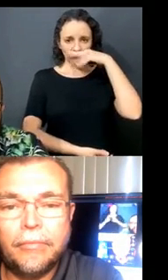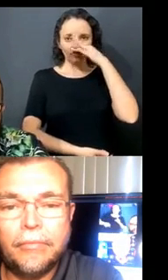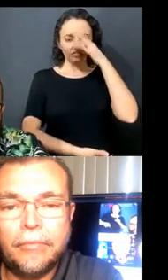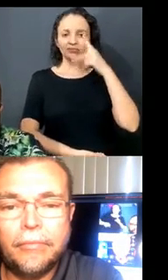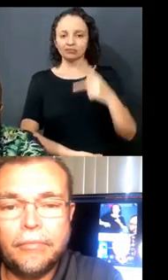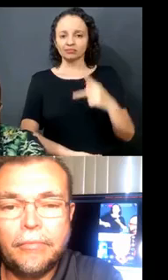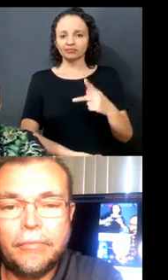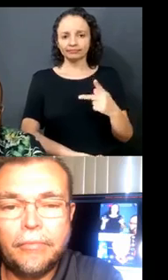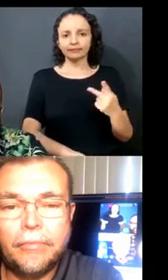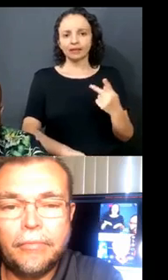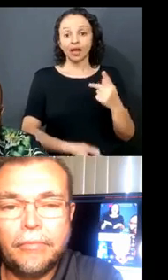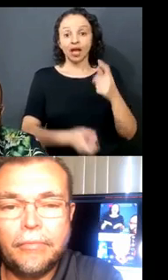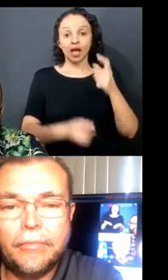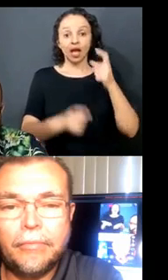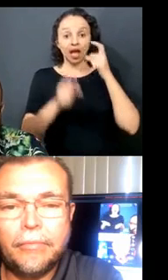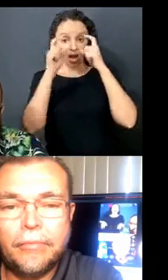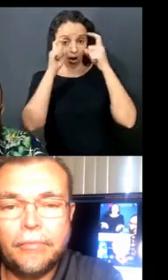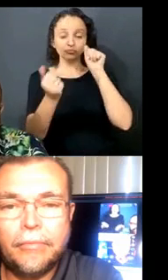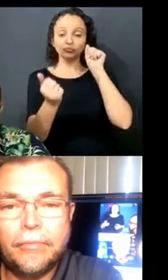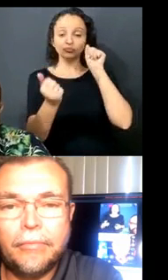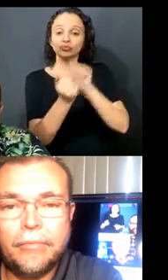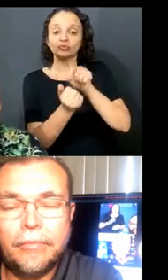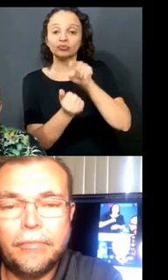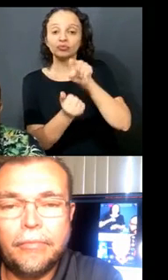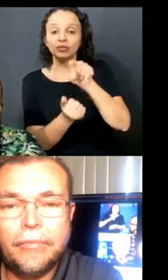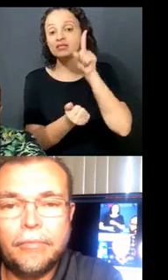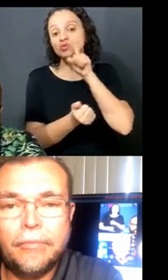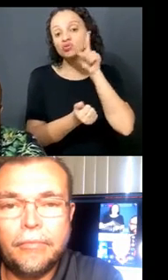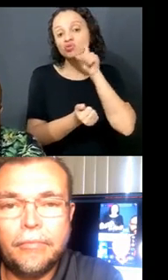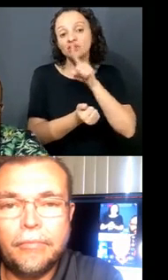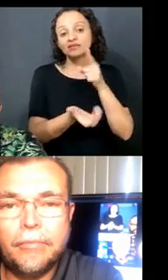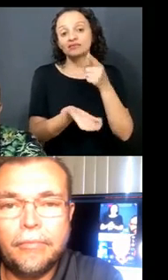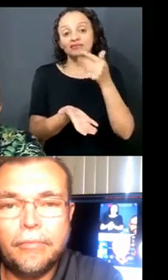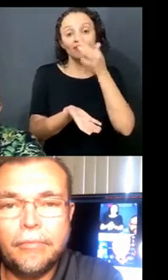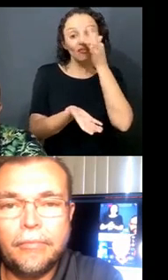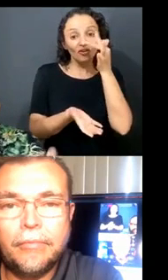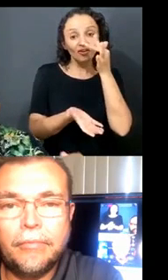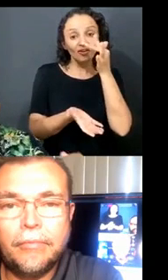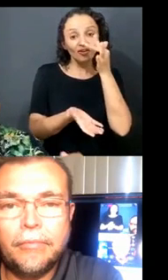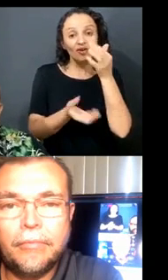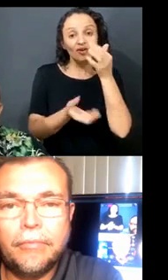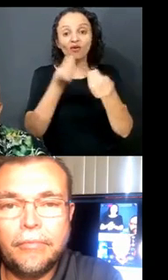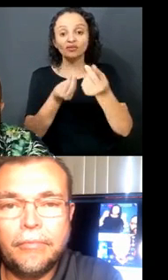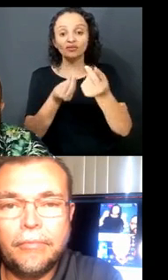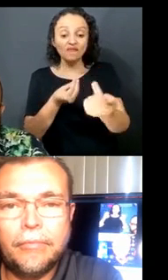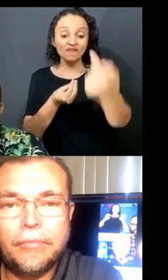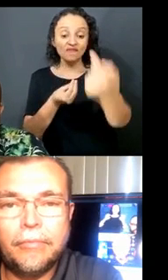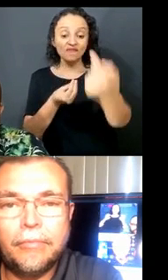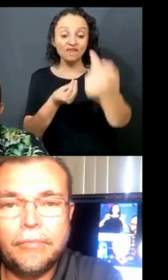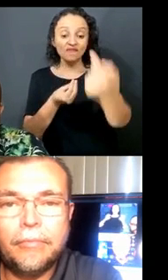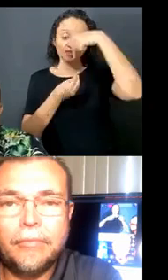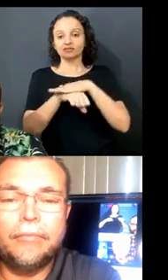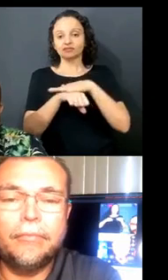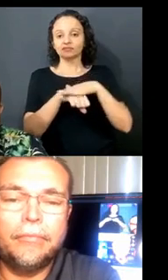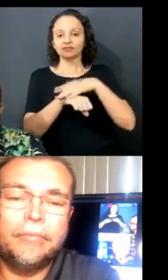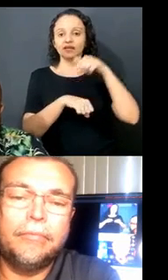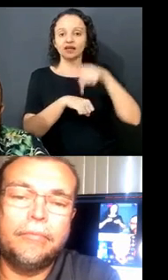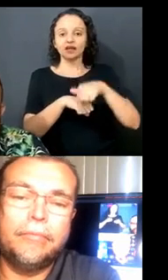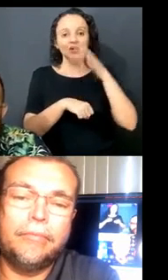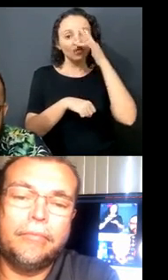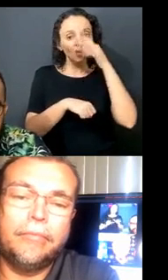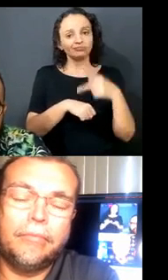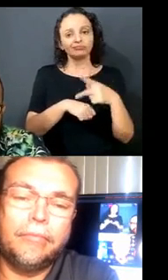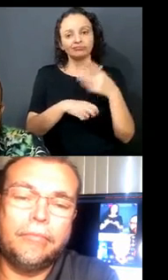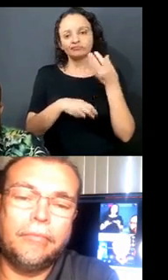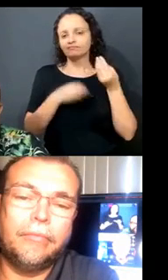reunião na Flórida, aí nos Estados Unidos? Ou como você, dos Estados Unidos, viria falar comigo aqui em Flórida